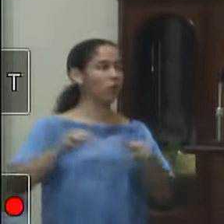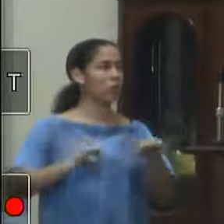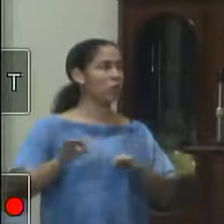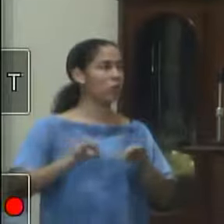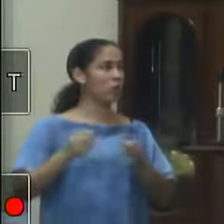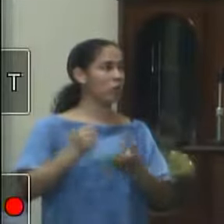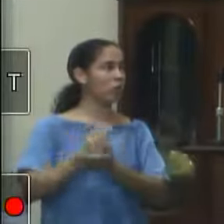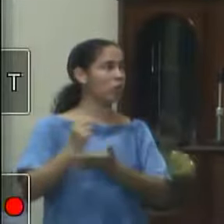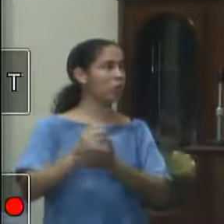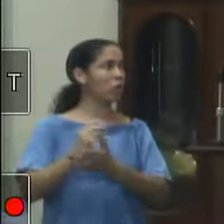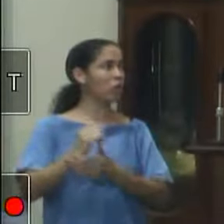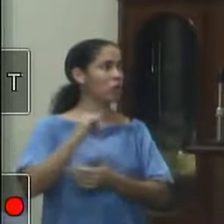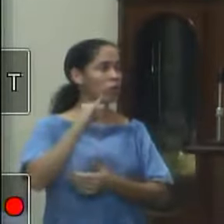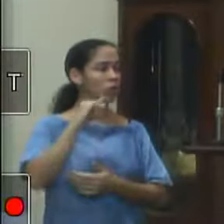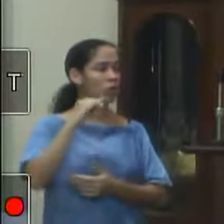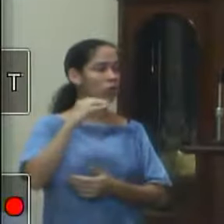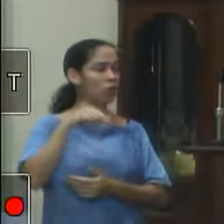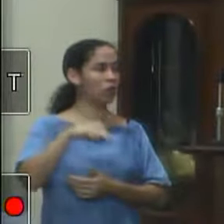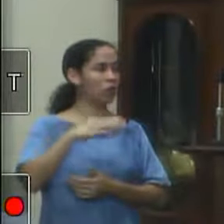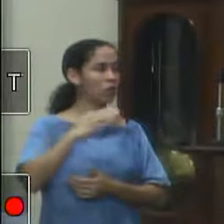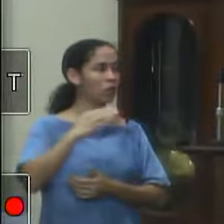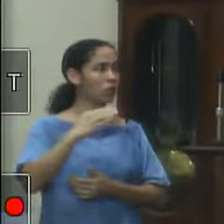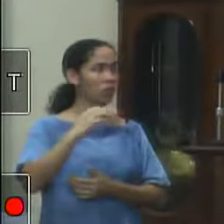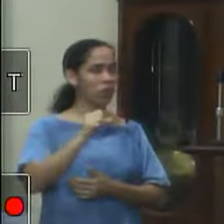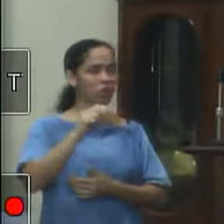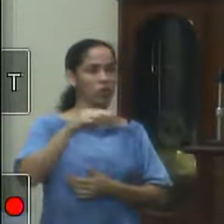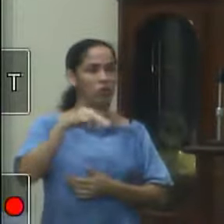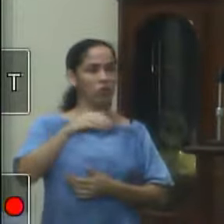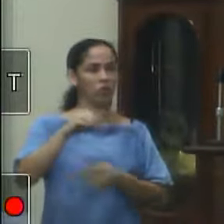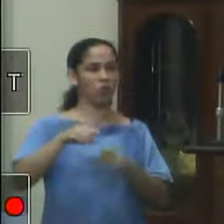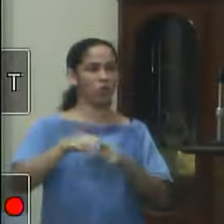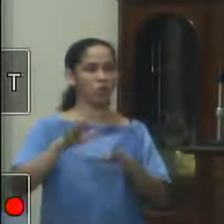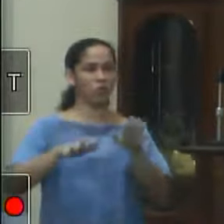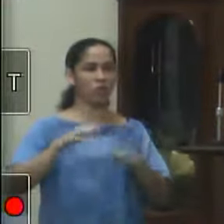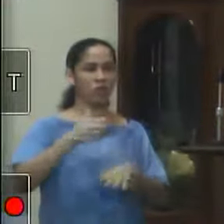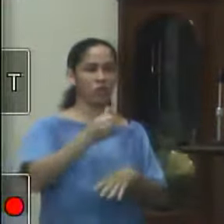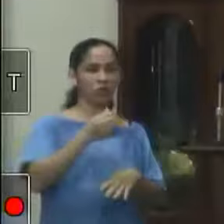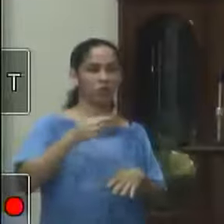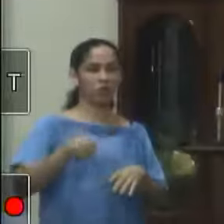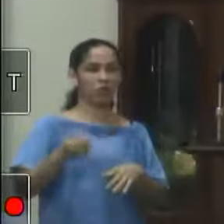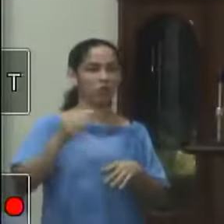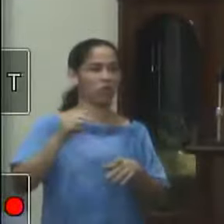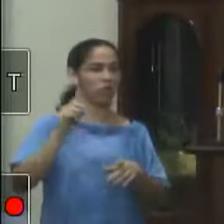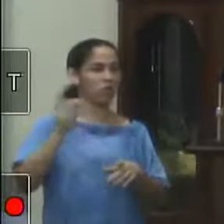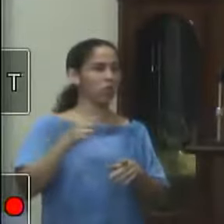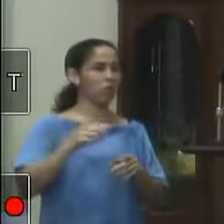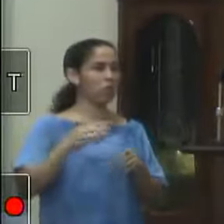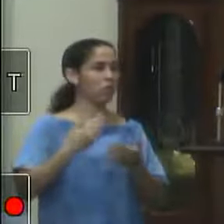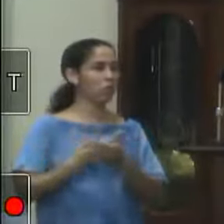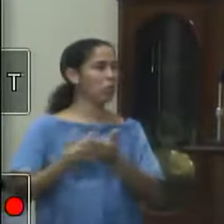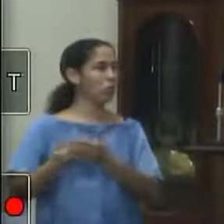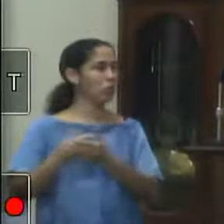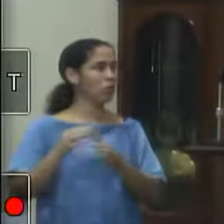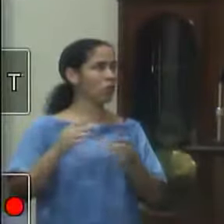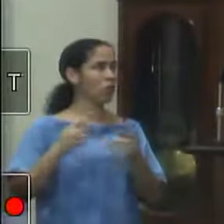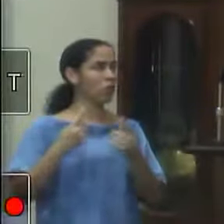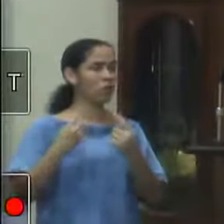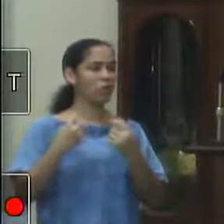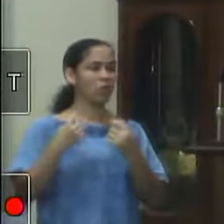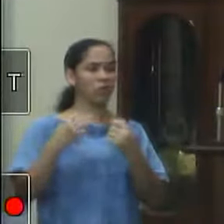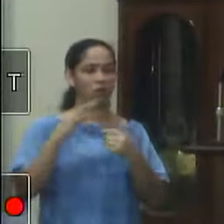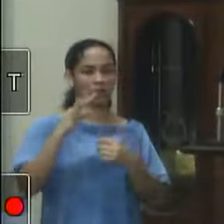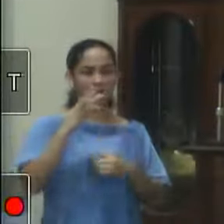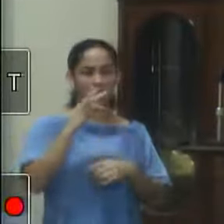compra de insumos, na faixa de 600, 700 mil, onde o estudo levantado lá pelos técnicos da